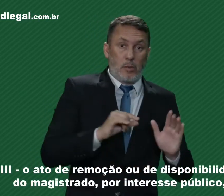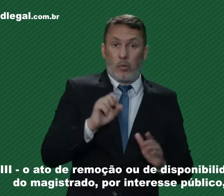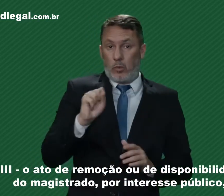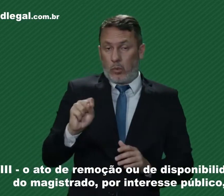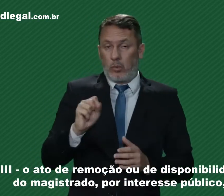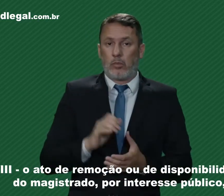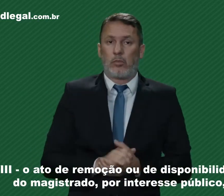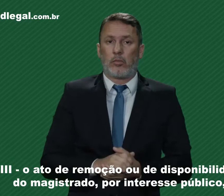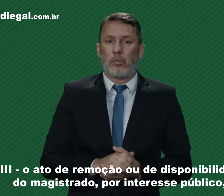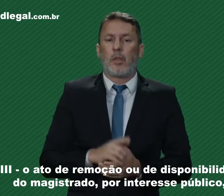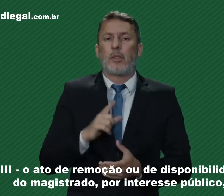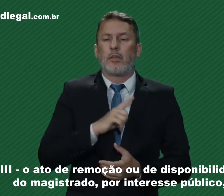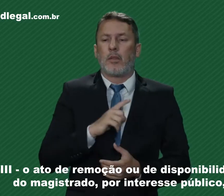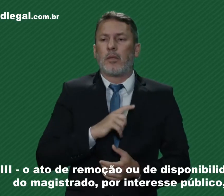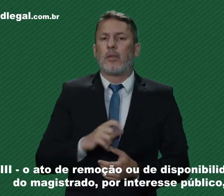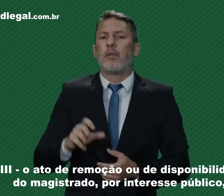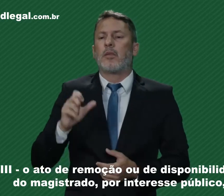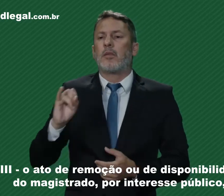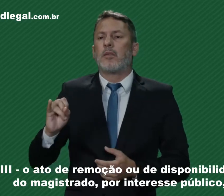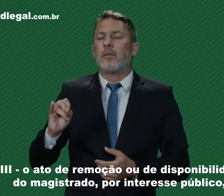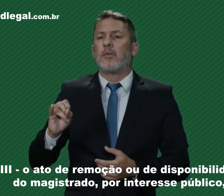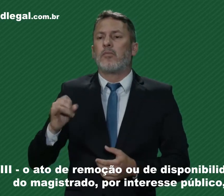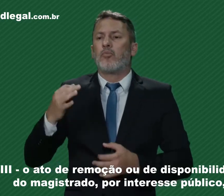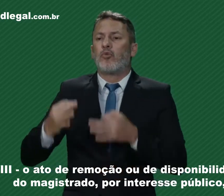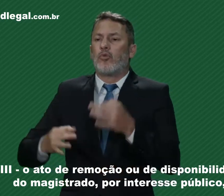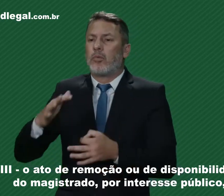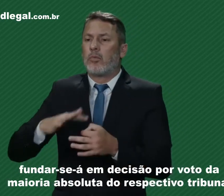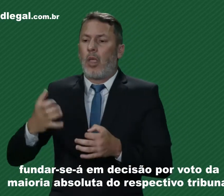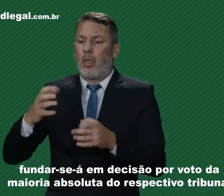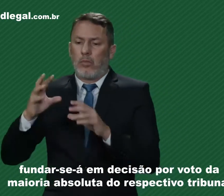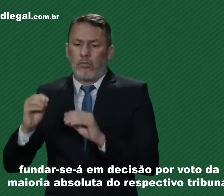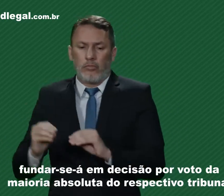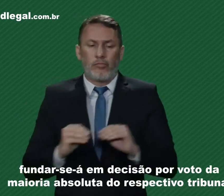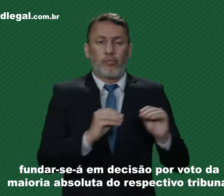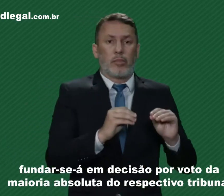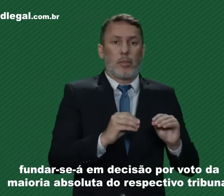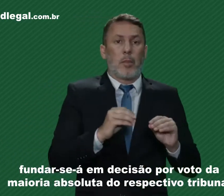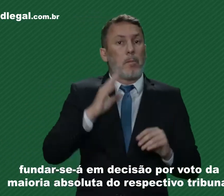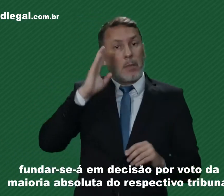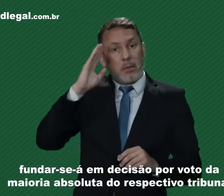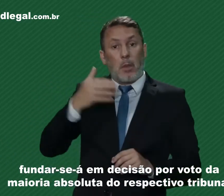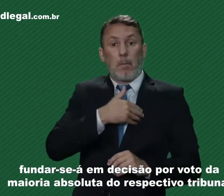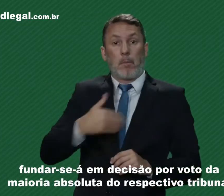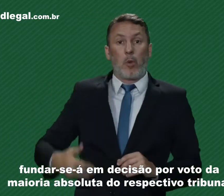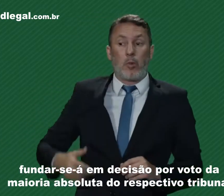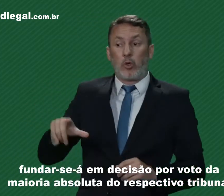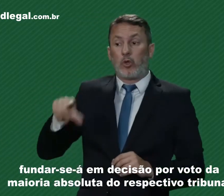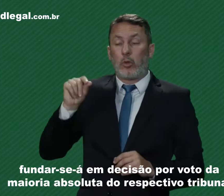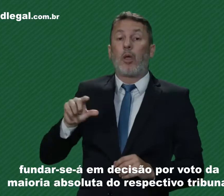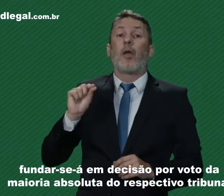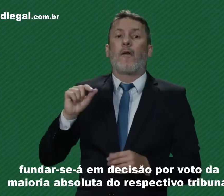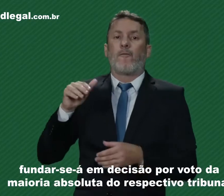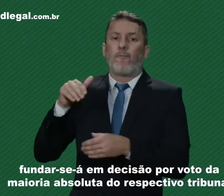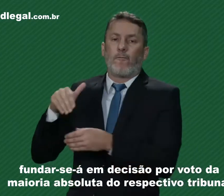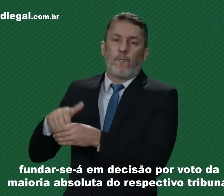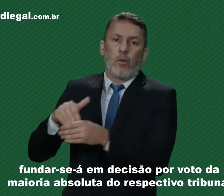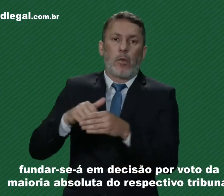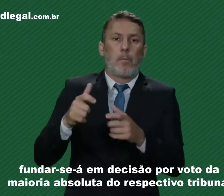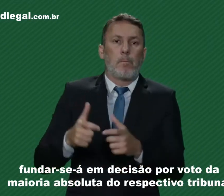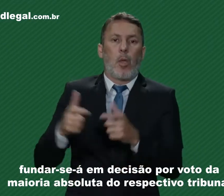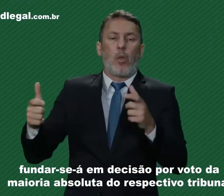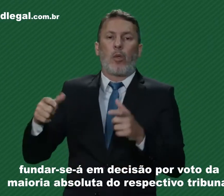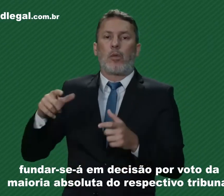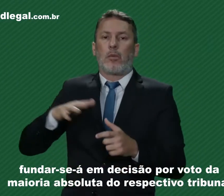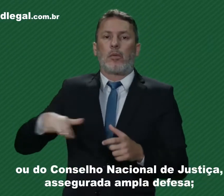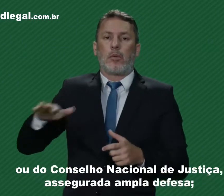de disponibilidade do magistrado por interesse público fundar-se-á em decisão por voto da maioria absoluta do